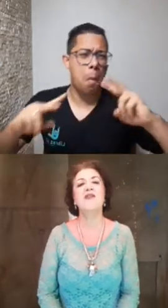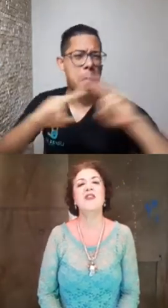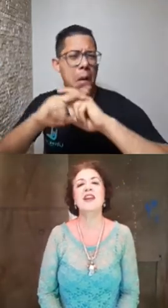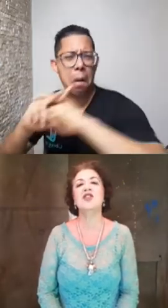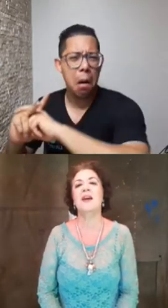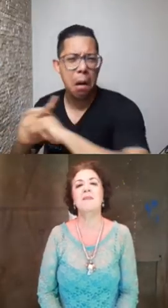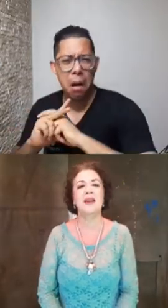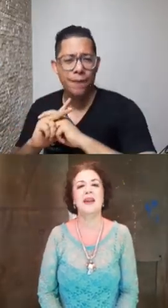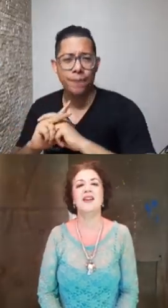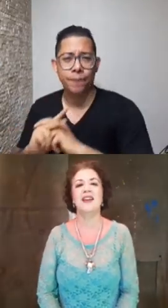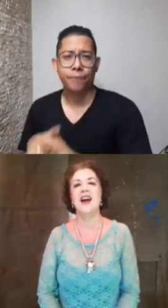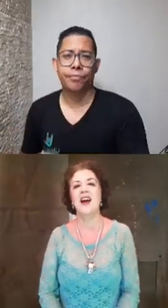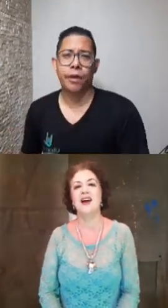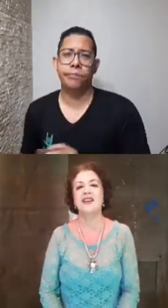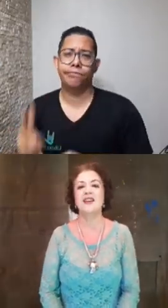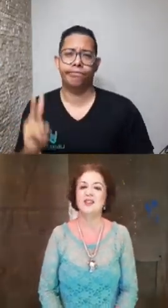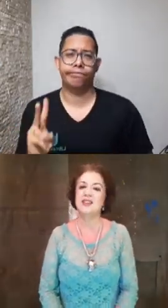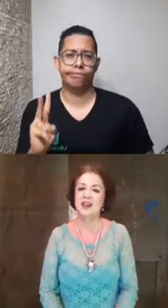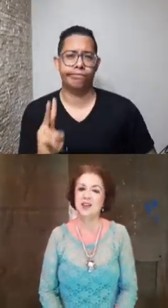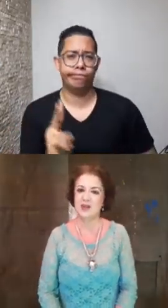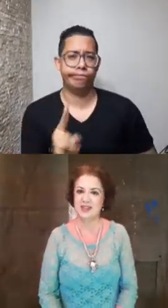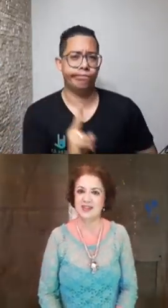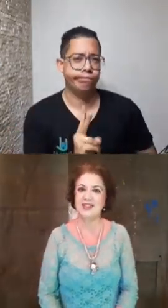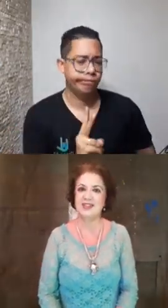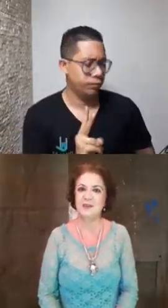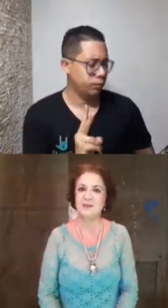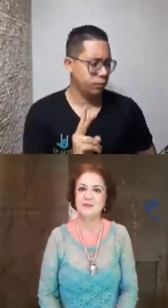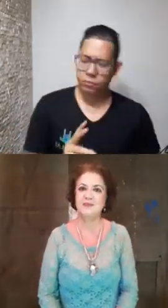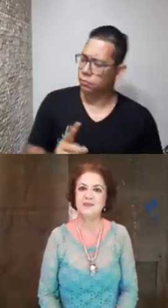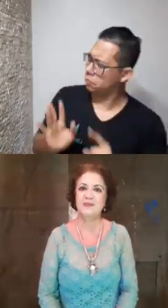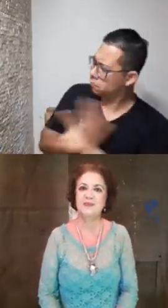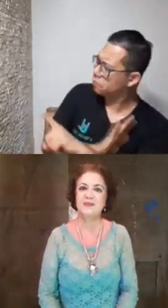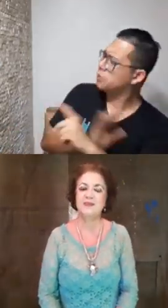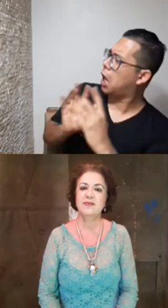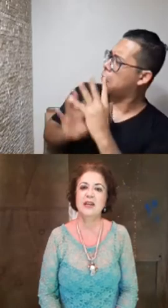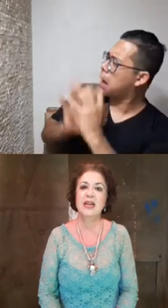à frente da pequena Iara, que dizia coisas assim: